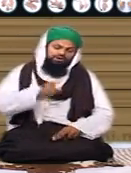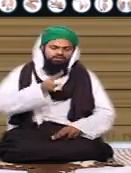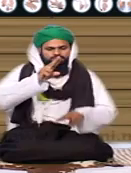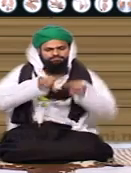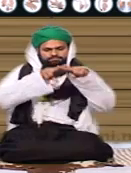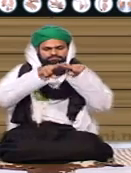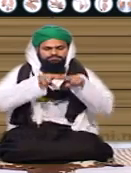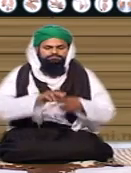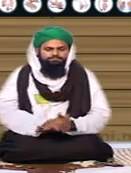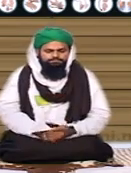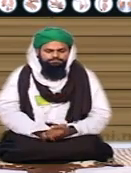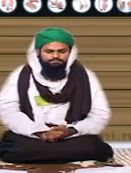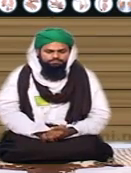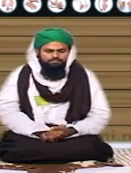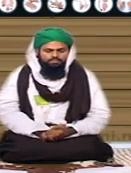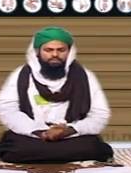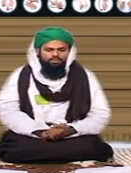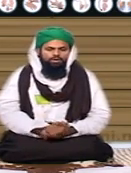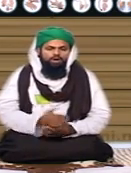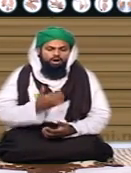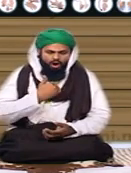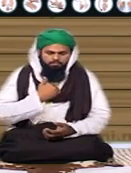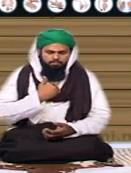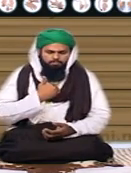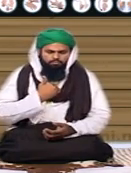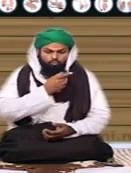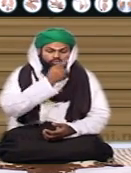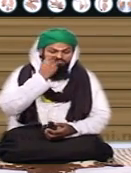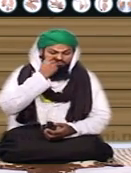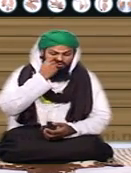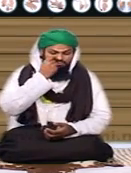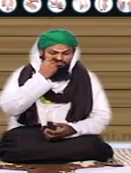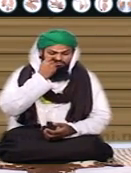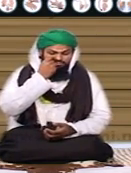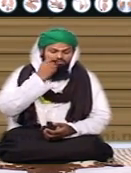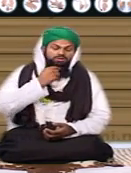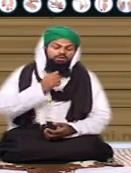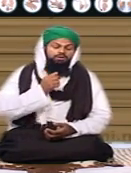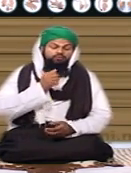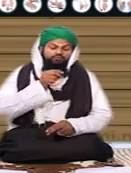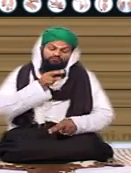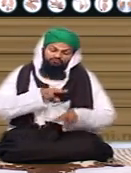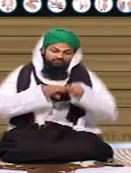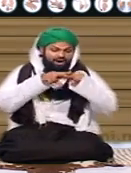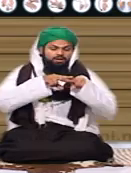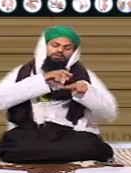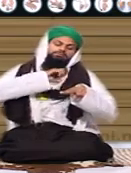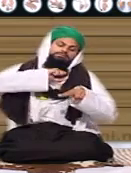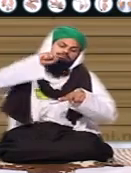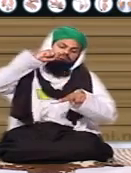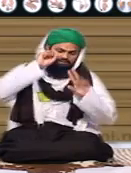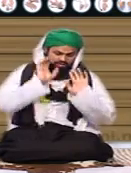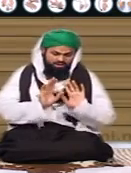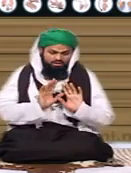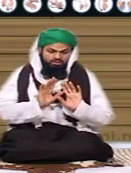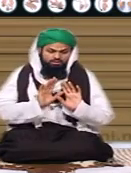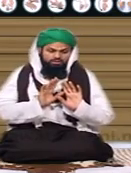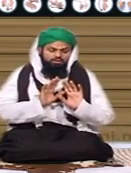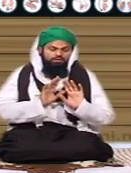گی، تو کیا وہ شخص جس کی گرفتاری کا وارنٹ نکل چکا، سزائے موت اس کو اس کی غیر حاضری